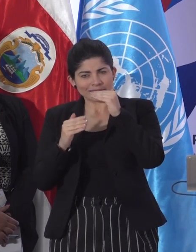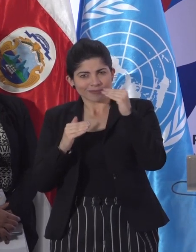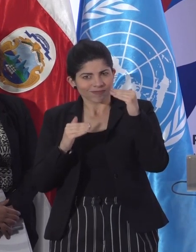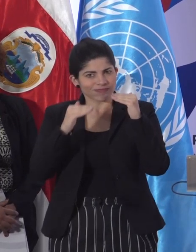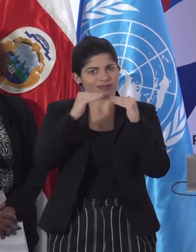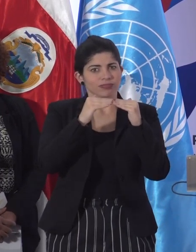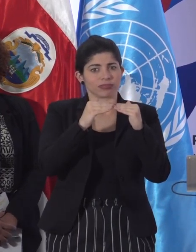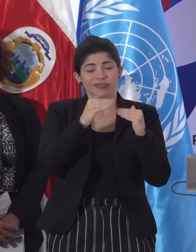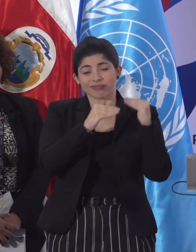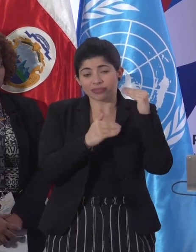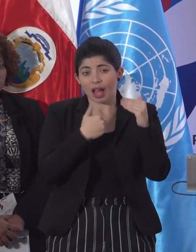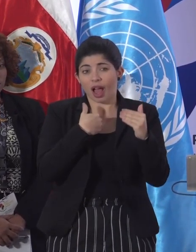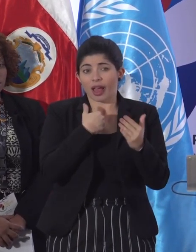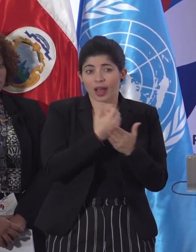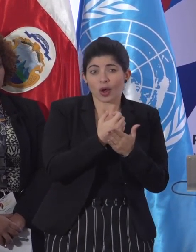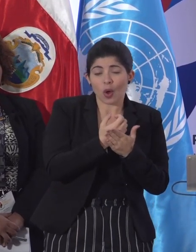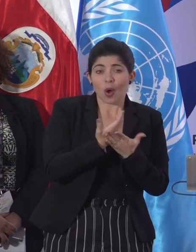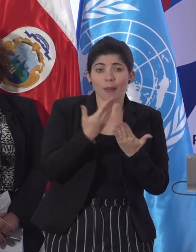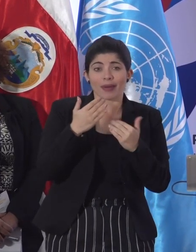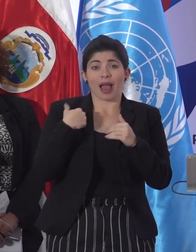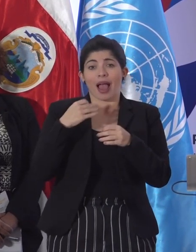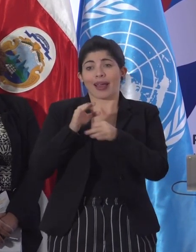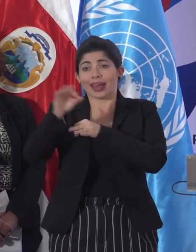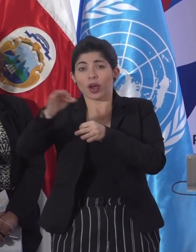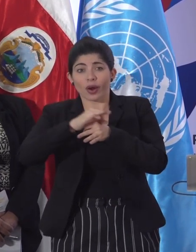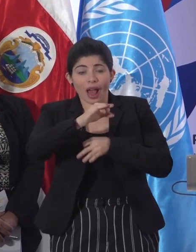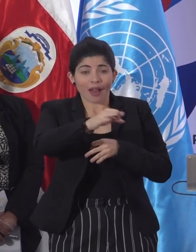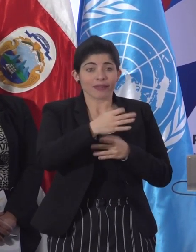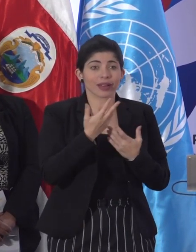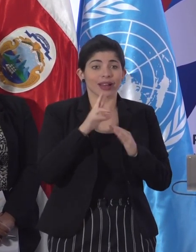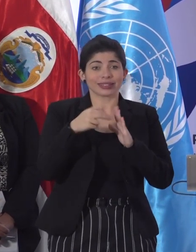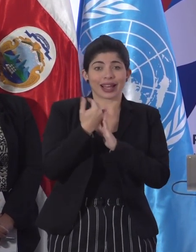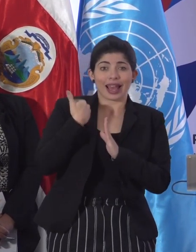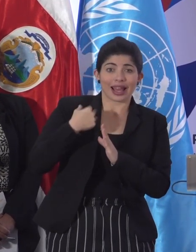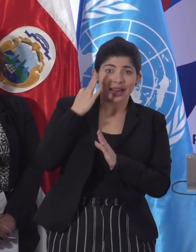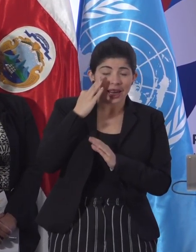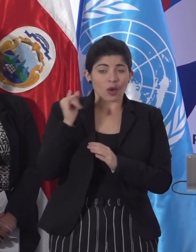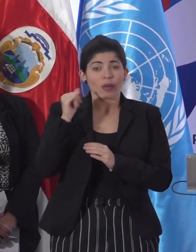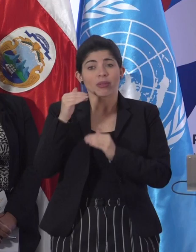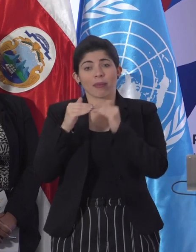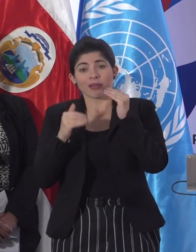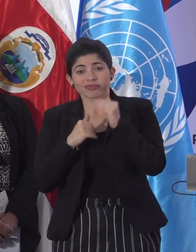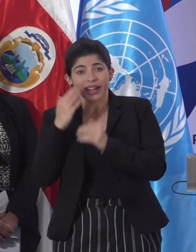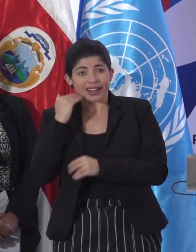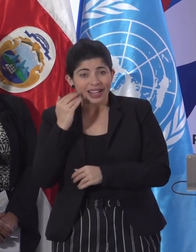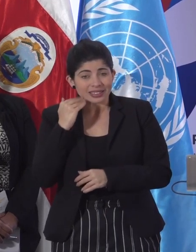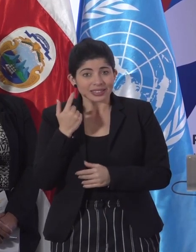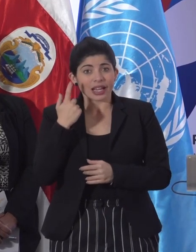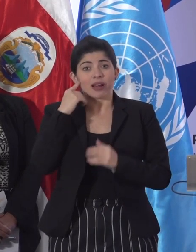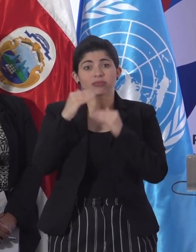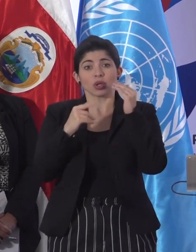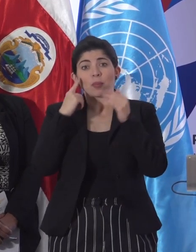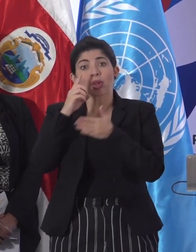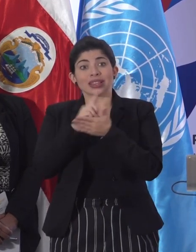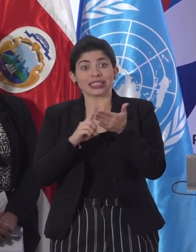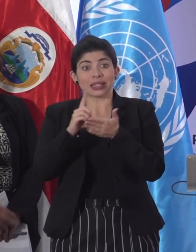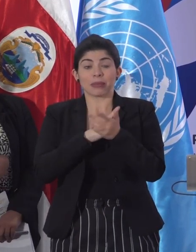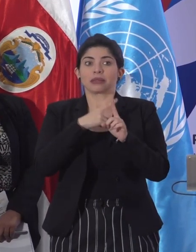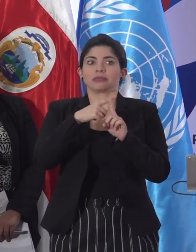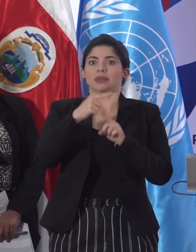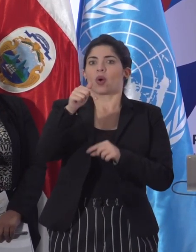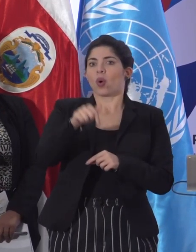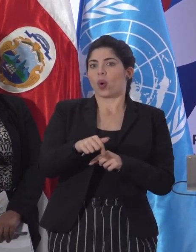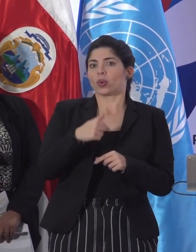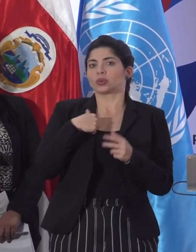brechas económicas, brechas geográficas, brechas de género, brechas raciales, brechas por discapacidad. Y además hoy